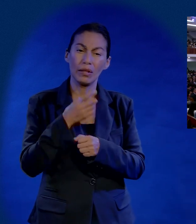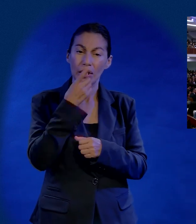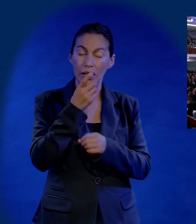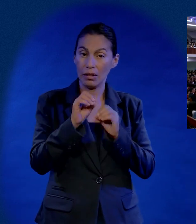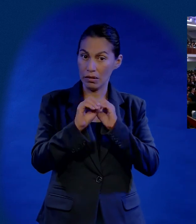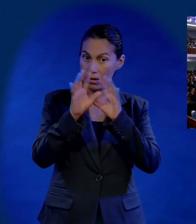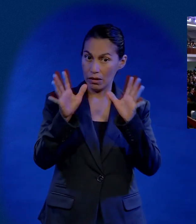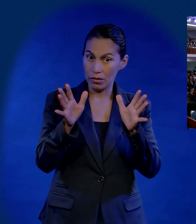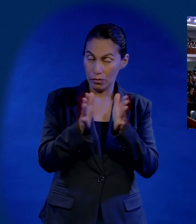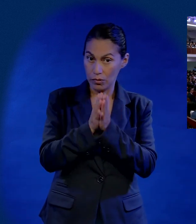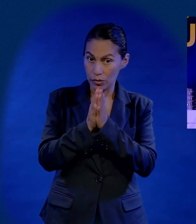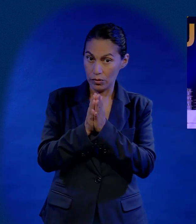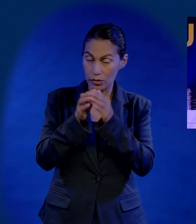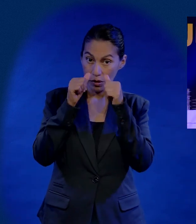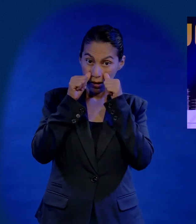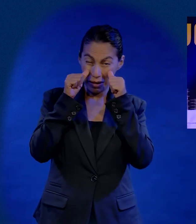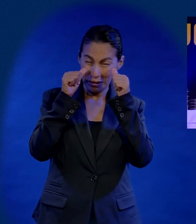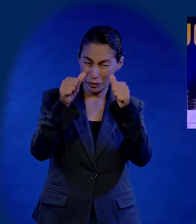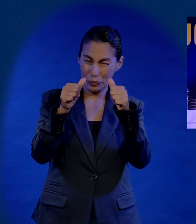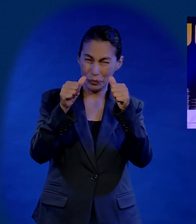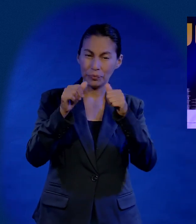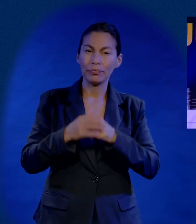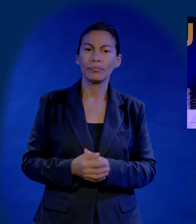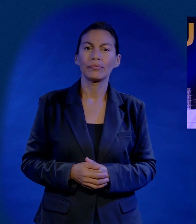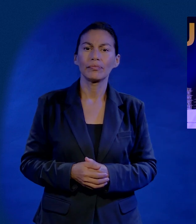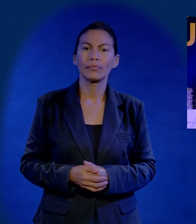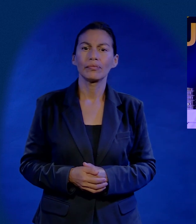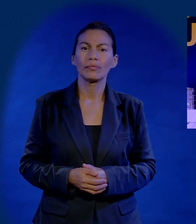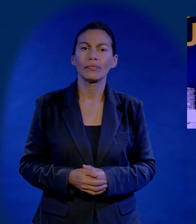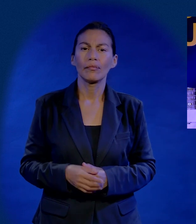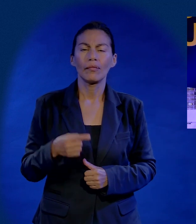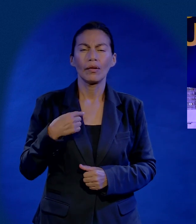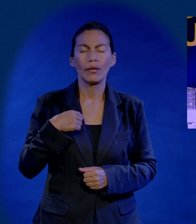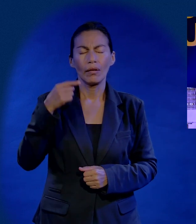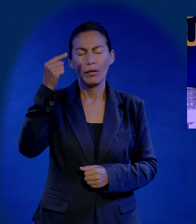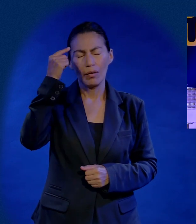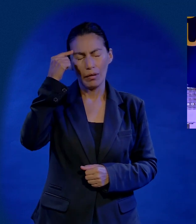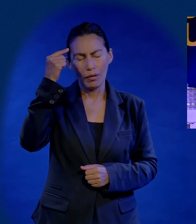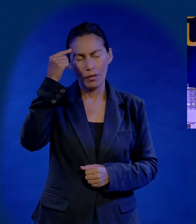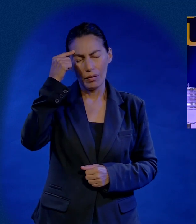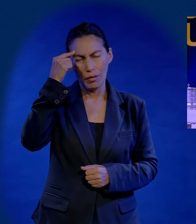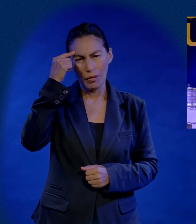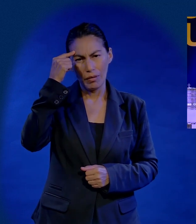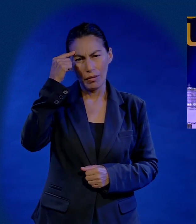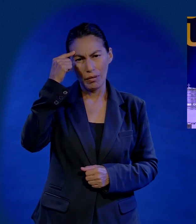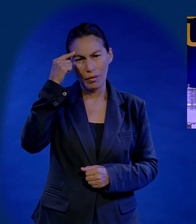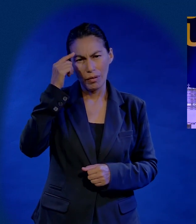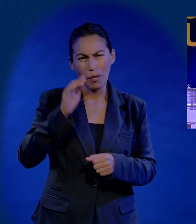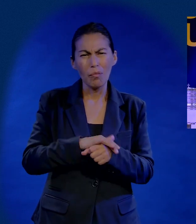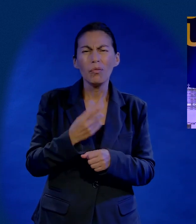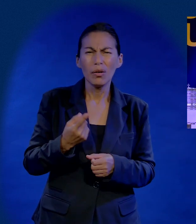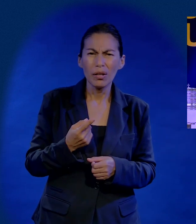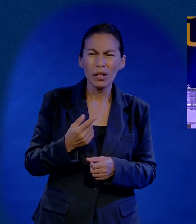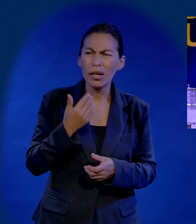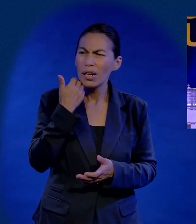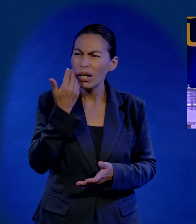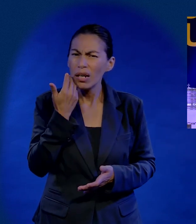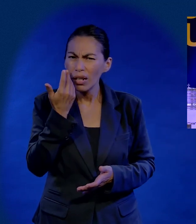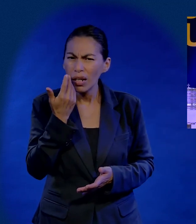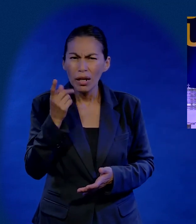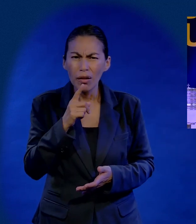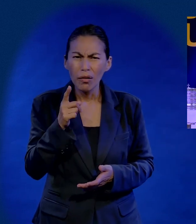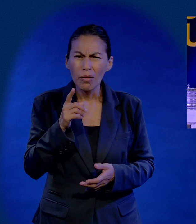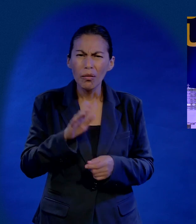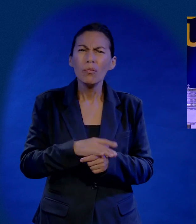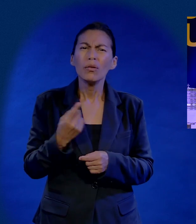Pero hoy quiero, para poder dejar claro el mensaje esta noche, por favor, escúchame, no se pierda. Ojo, pestaña, ceja y mucha oreja. Yo me he